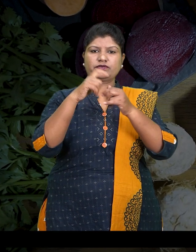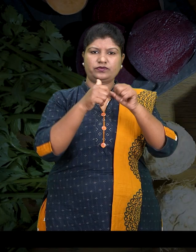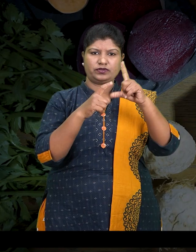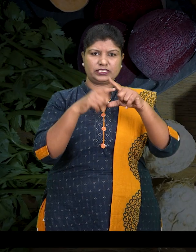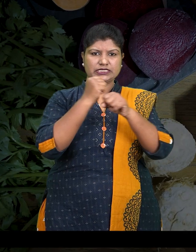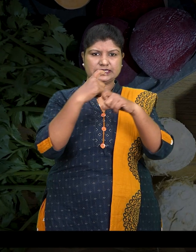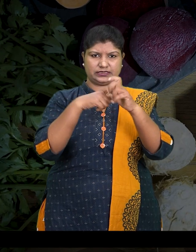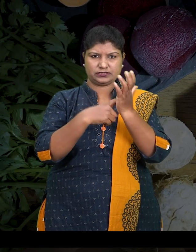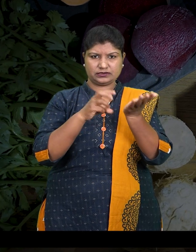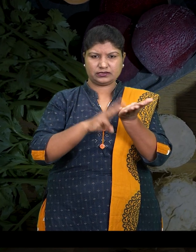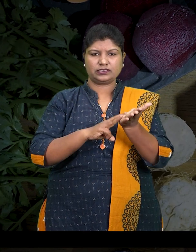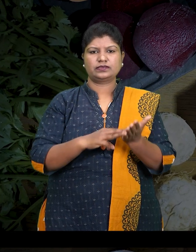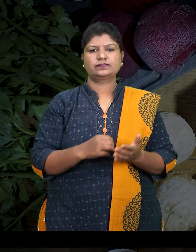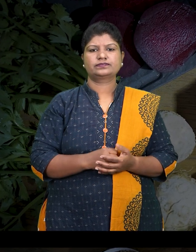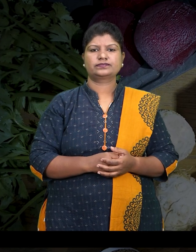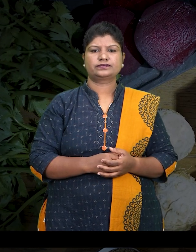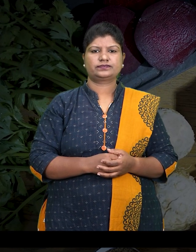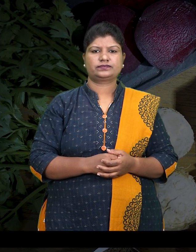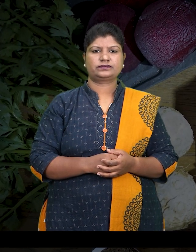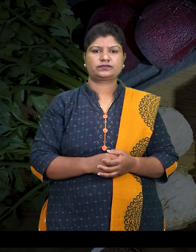सुअर, उसका मांस,